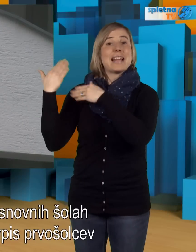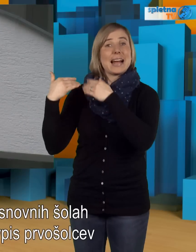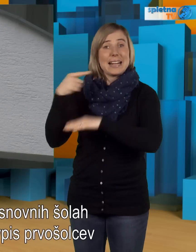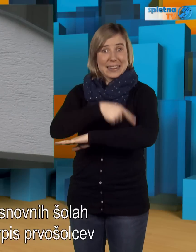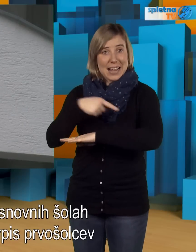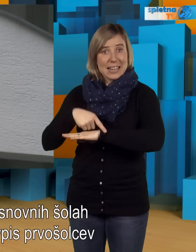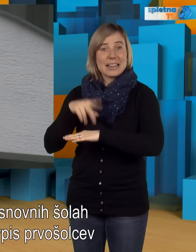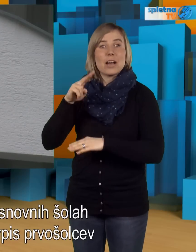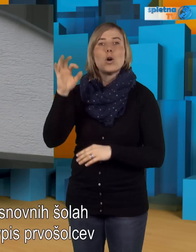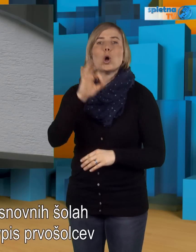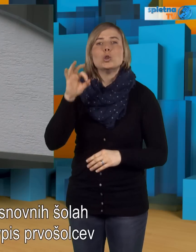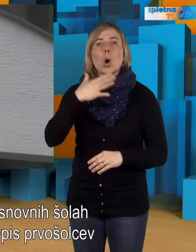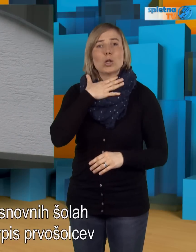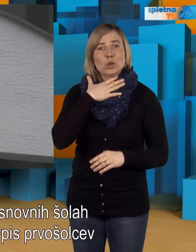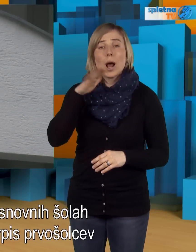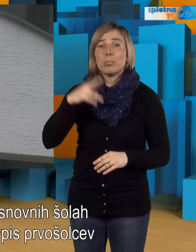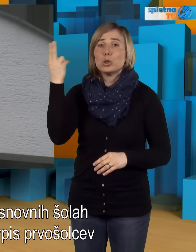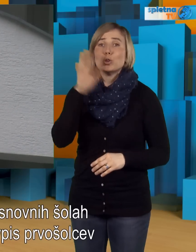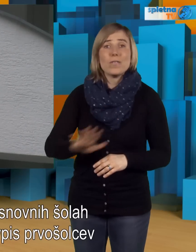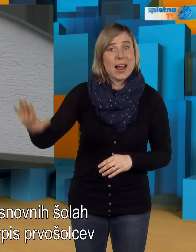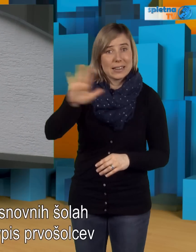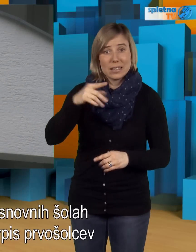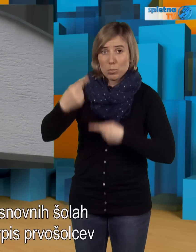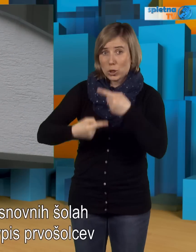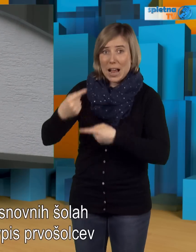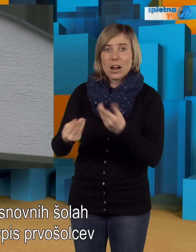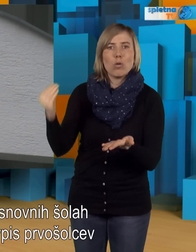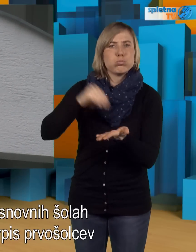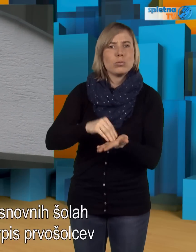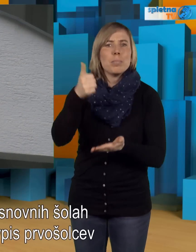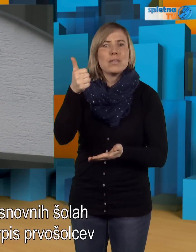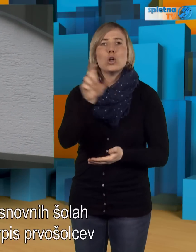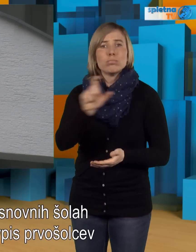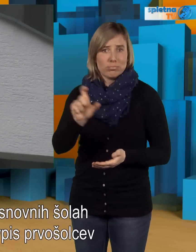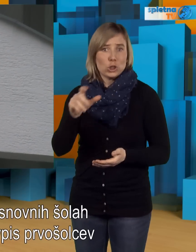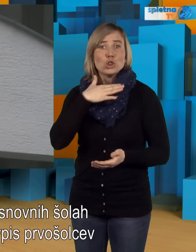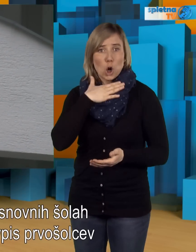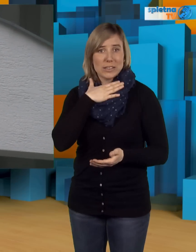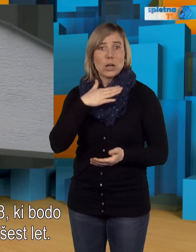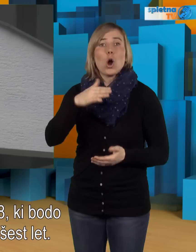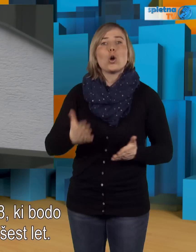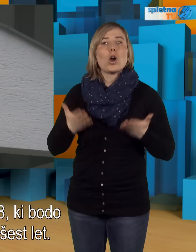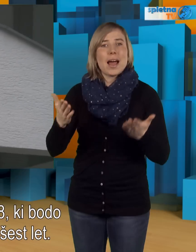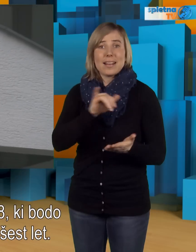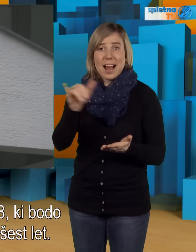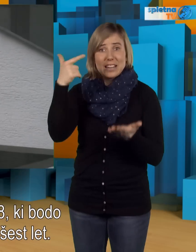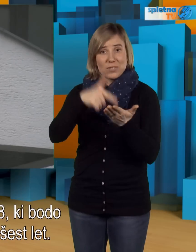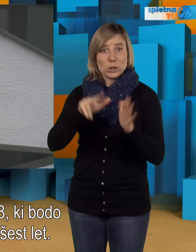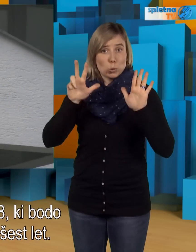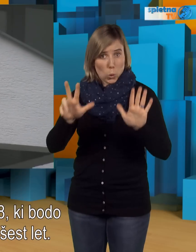Pretekli teden je v osnovnih šolah po Sloveniji potekal vpis prvošolcev rojenih leta 2008, ki bodo letos dopolnili 6